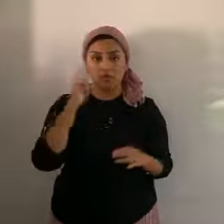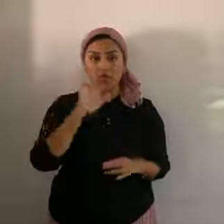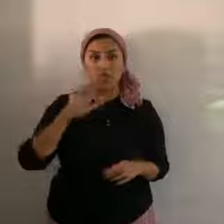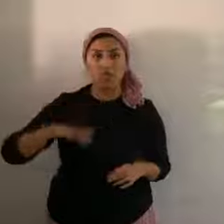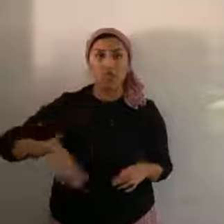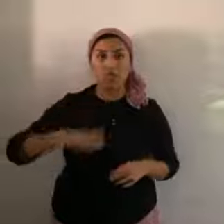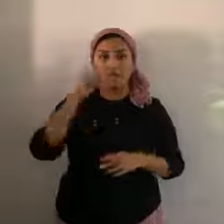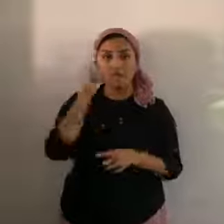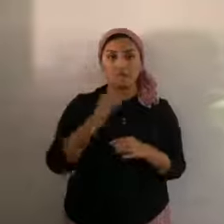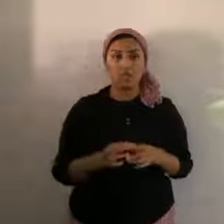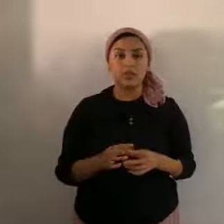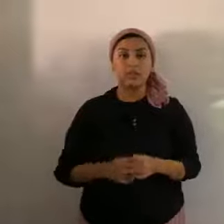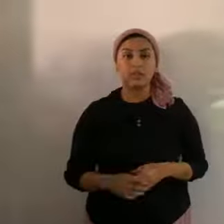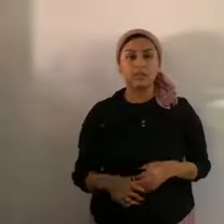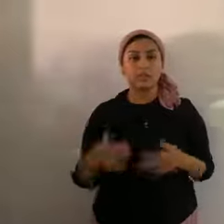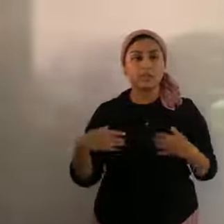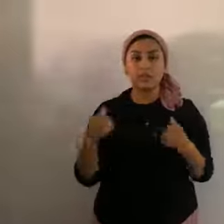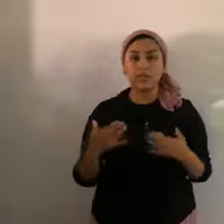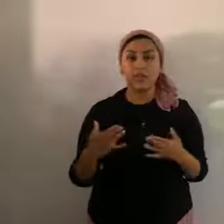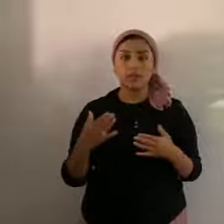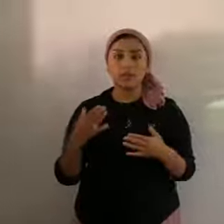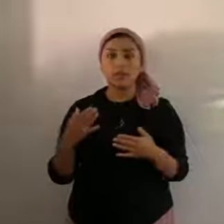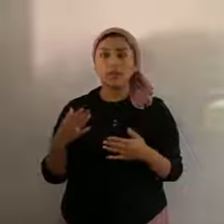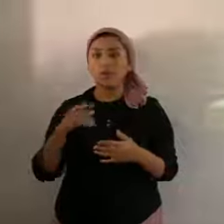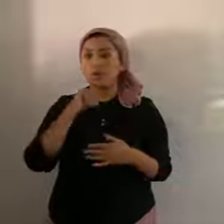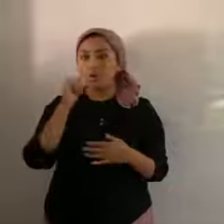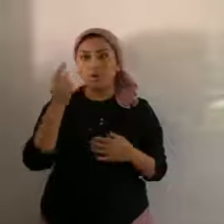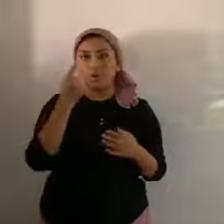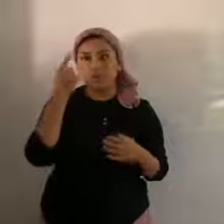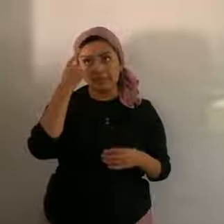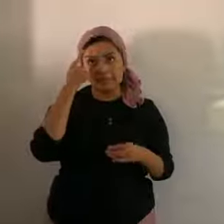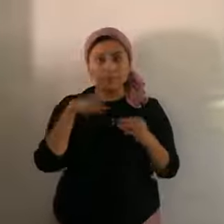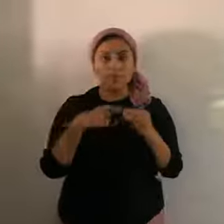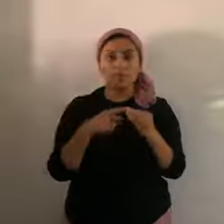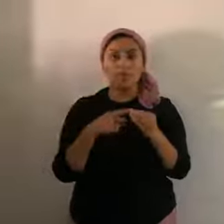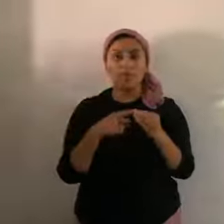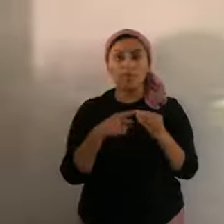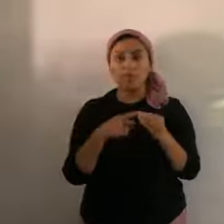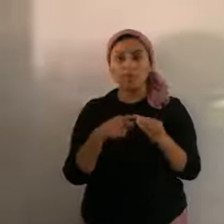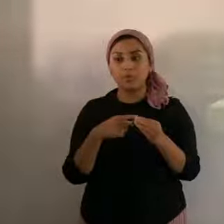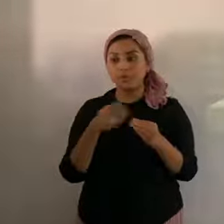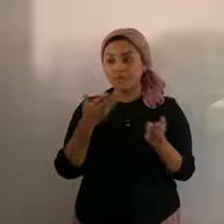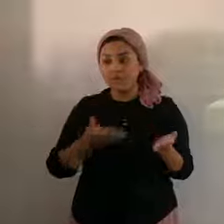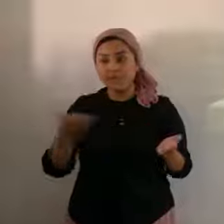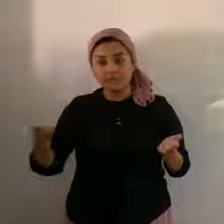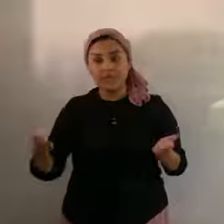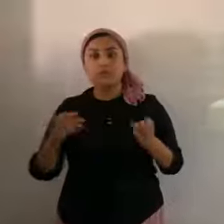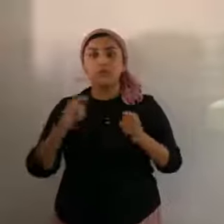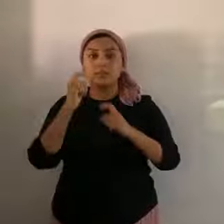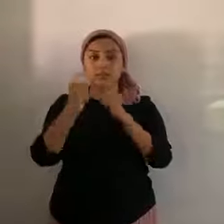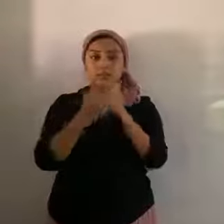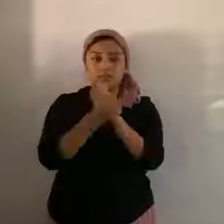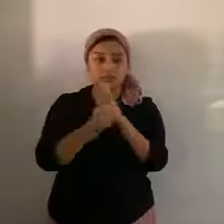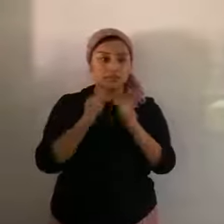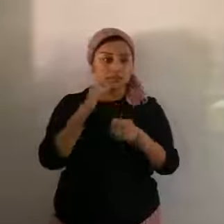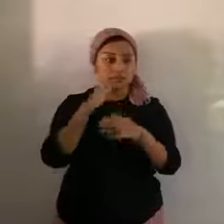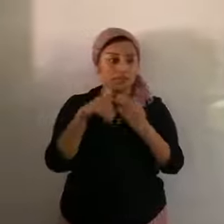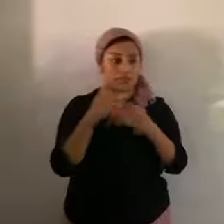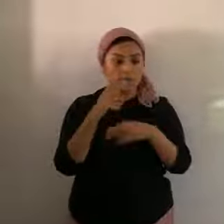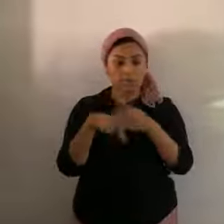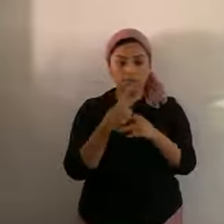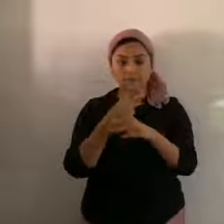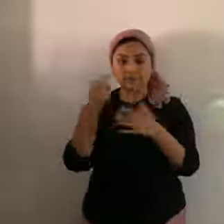fe. Hay muchas bendiciones. No pienses nada más en lo material, en dones, en bendición de todo tipo,